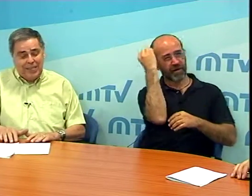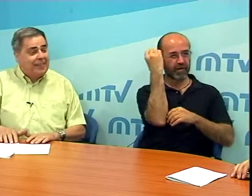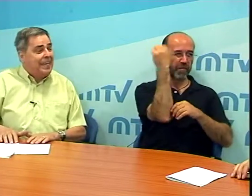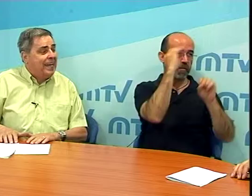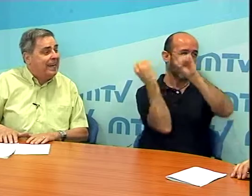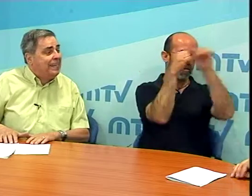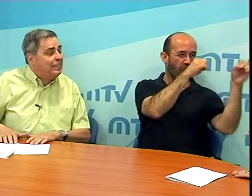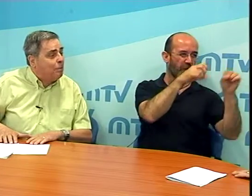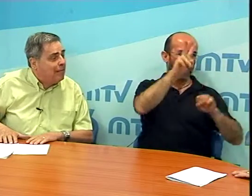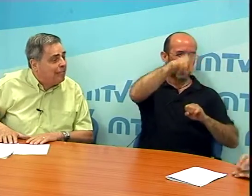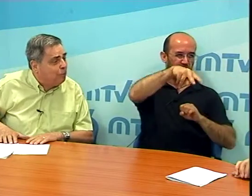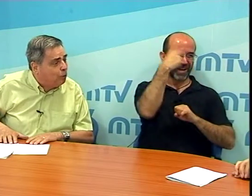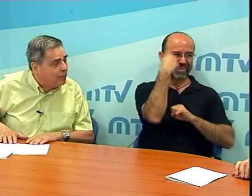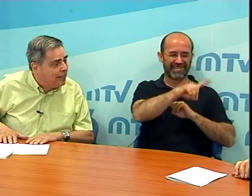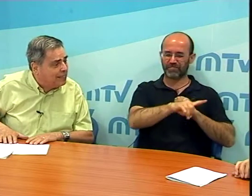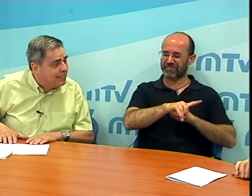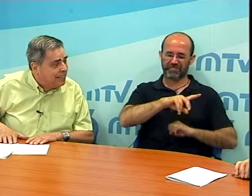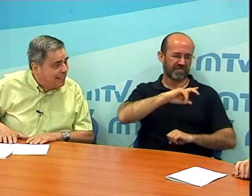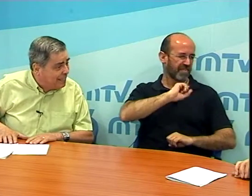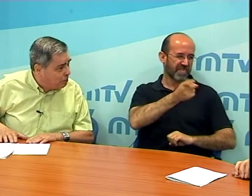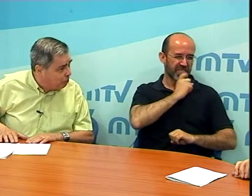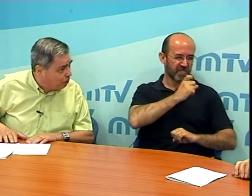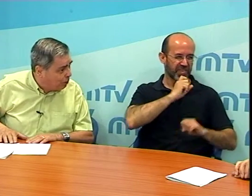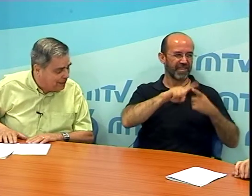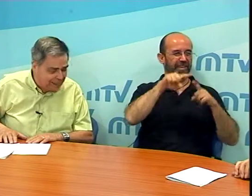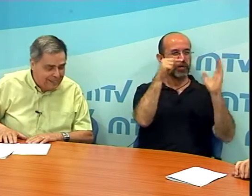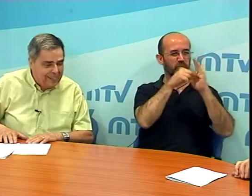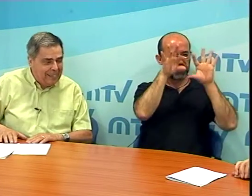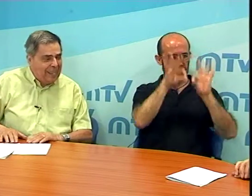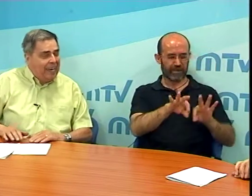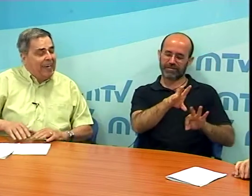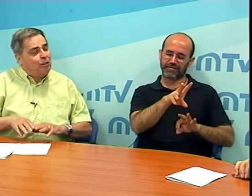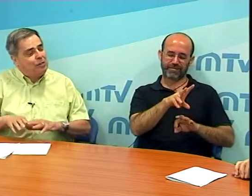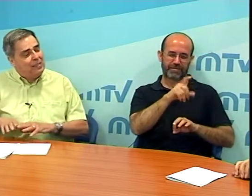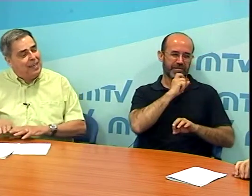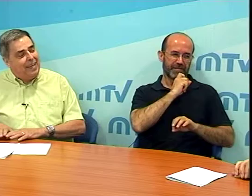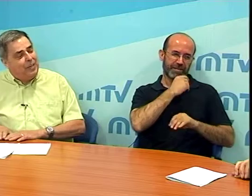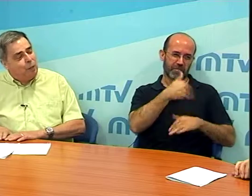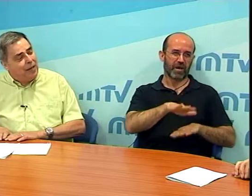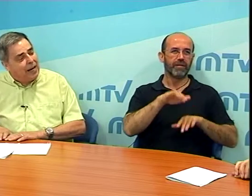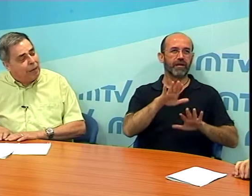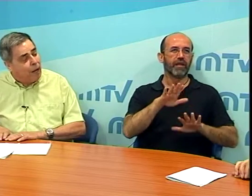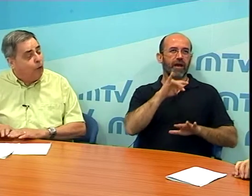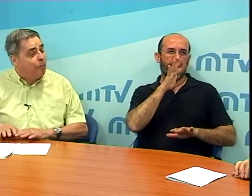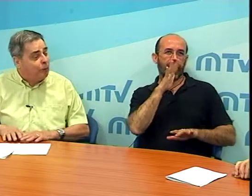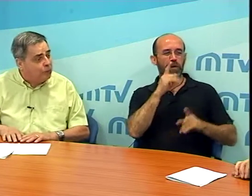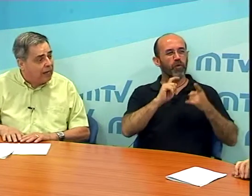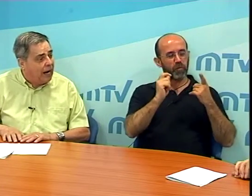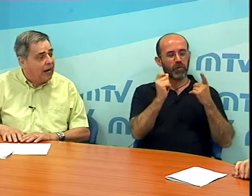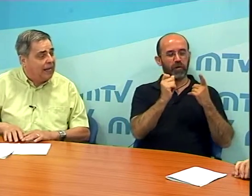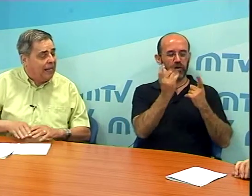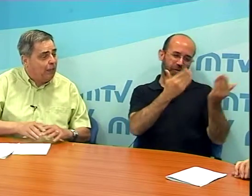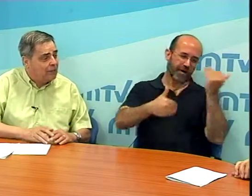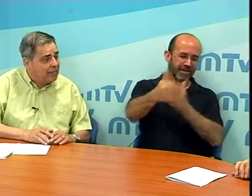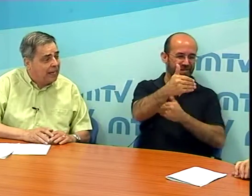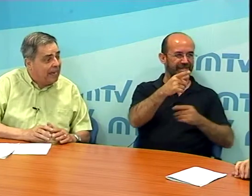Entonces, tenía tremendas dificultades desde ese punto de vista. Entonces, esto viene grabado. La